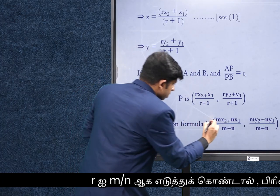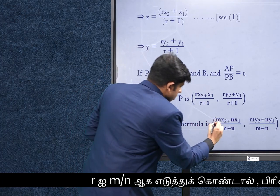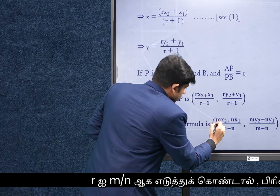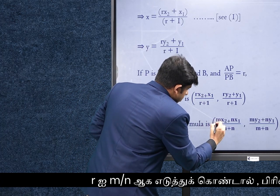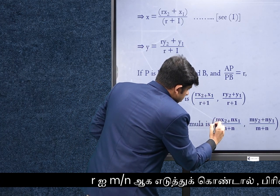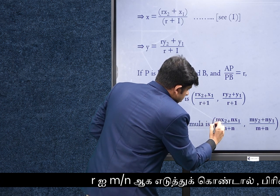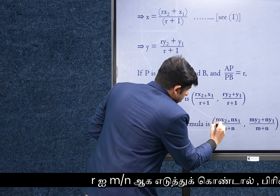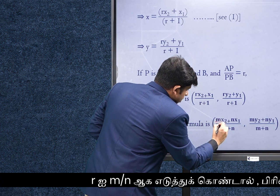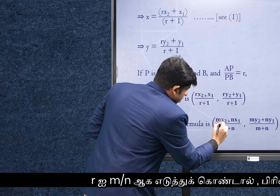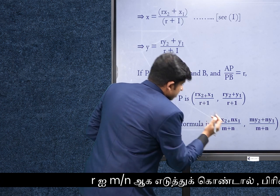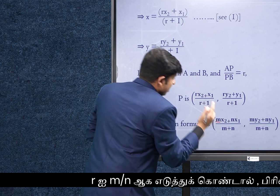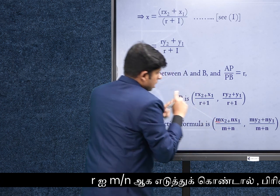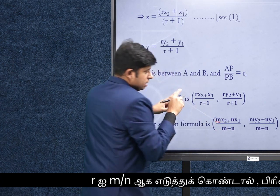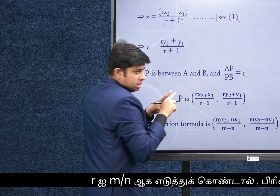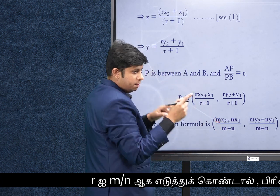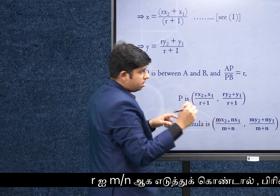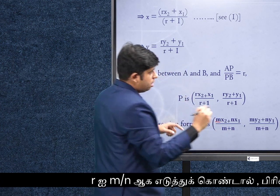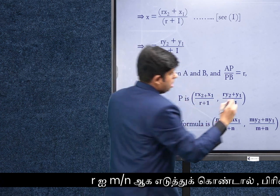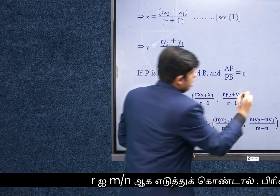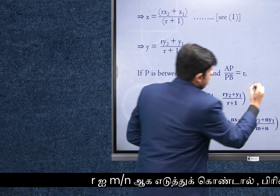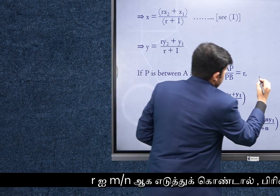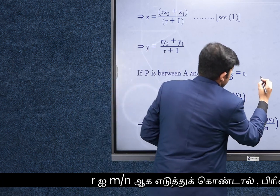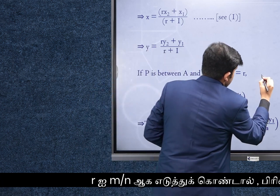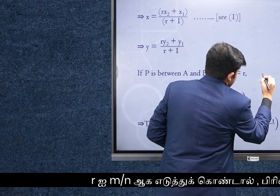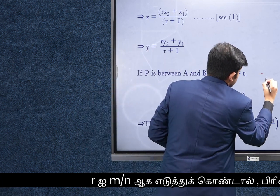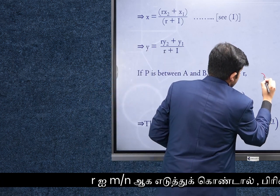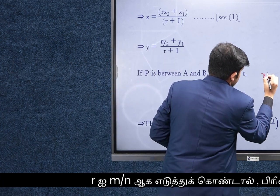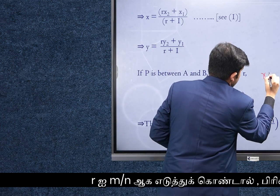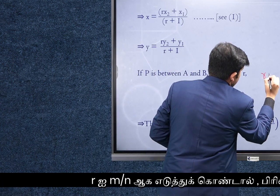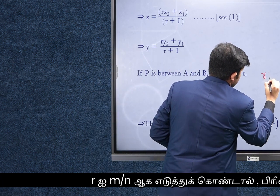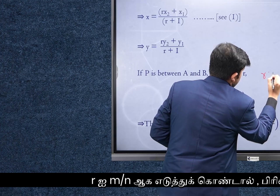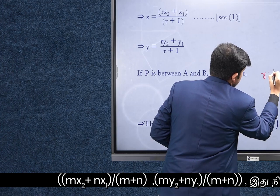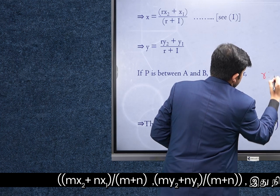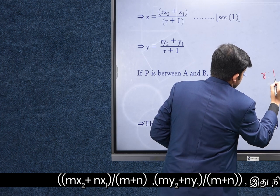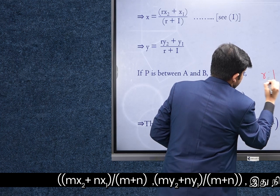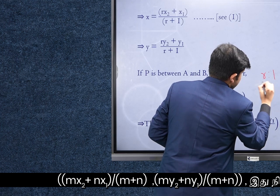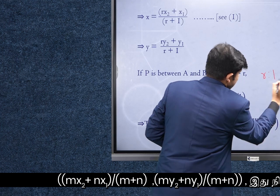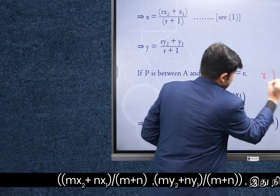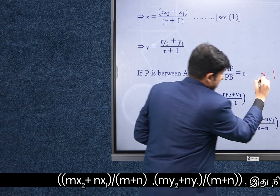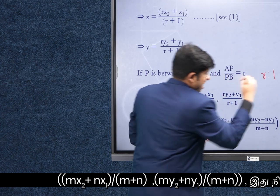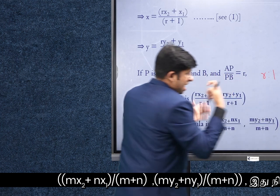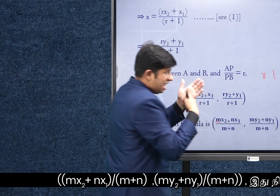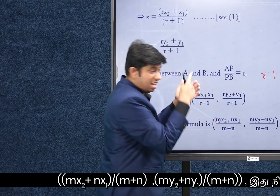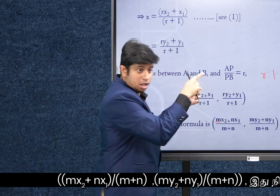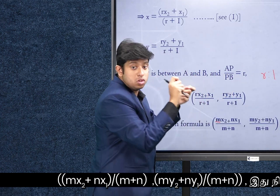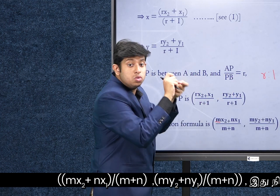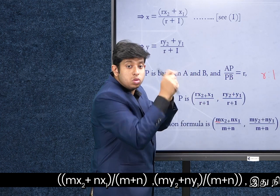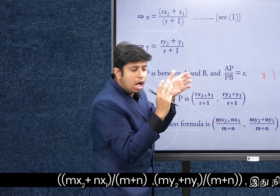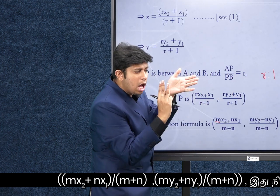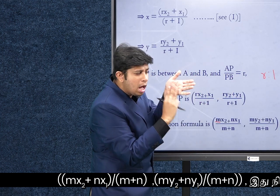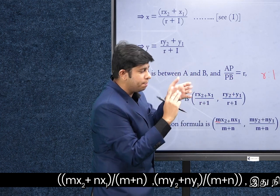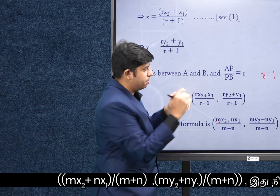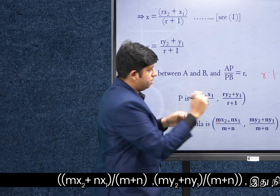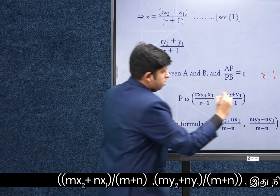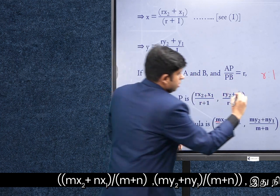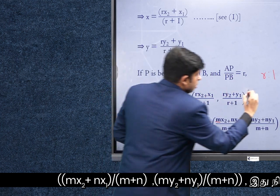எண்ணாக எடுத்துக்கொண்டால் பிரிவு சூத்திரம் எம் எக்ஸ் கீழ் இலக்க 2 கூட்டல் என் எக்ஸ் கீழ்